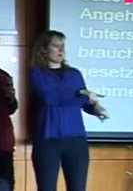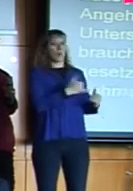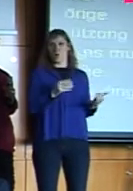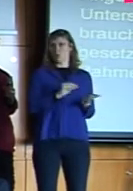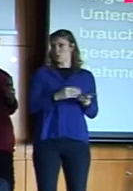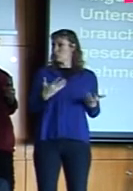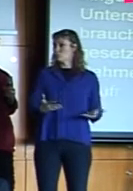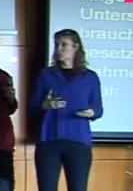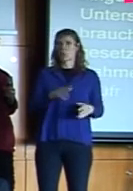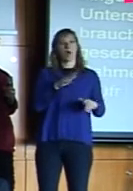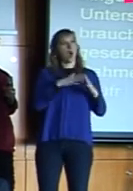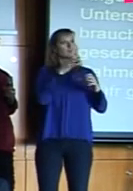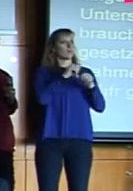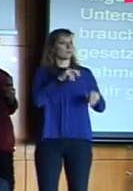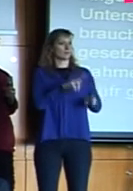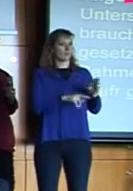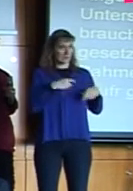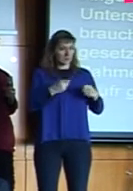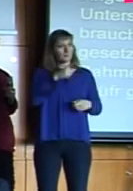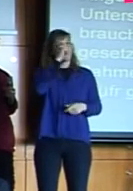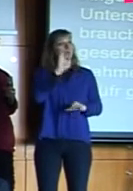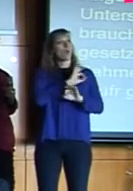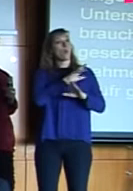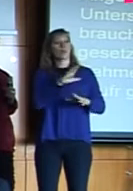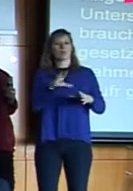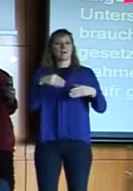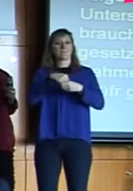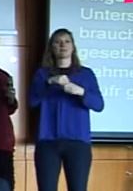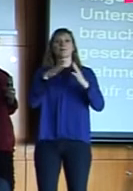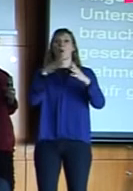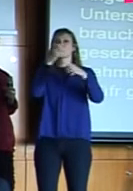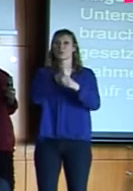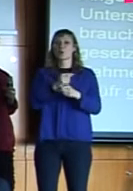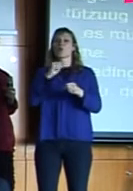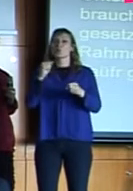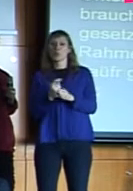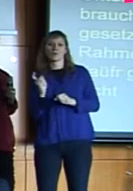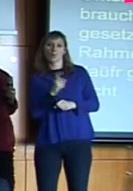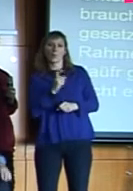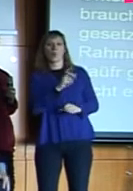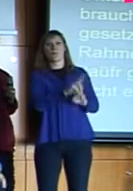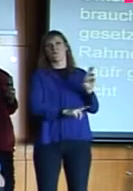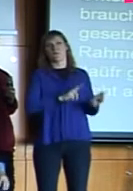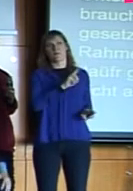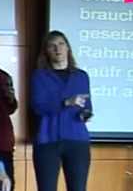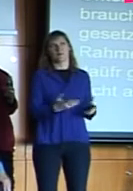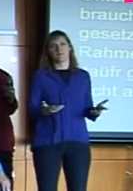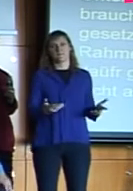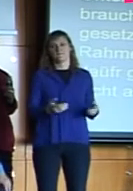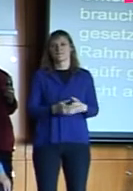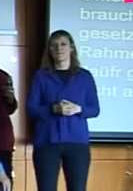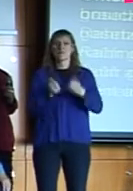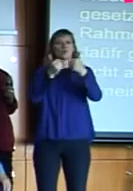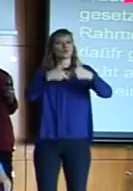Fall ist. Viele Menschen leben nicht im gemeinsamen Haushalt und übernehmen trotzdem diese Aufgabe. Und es braucht eine